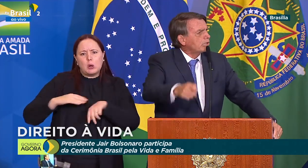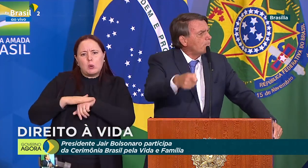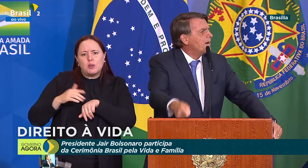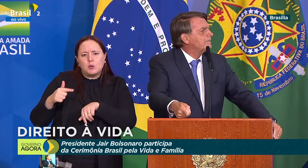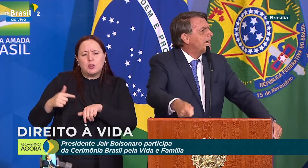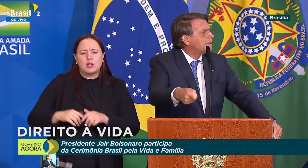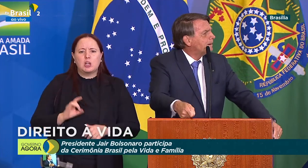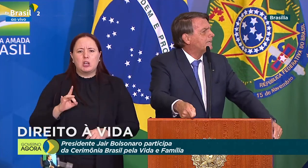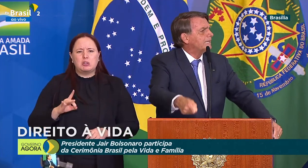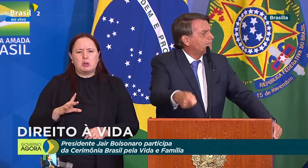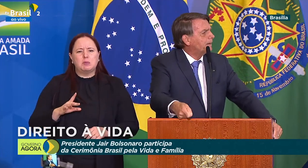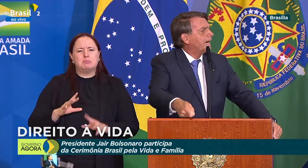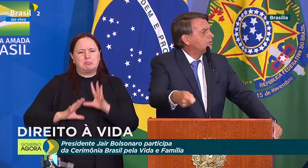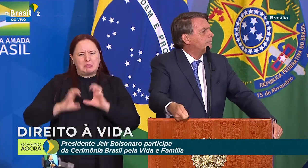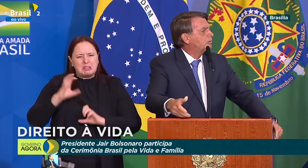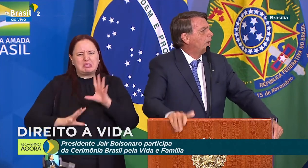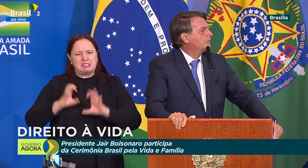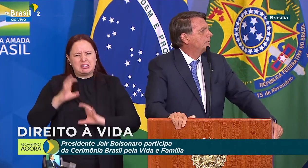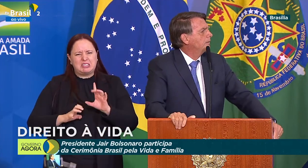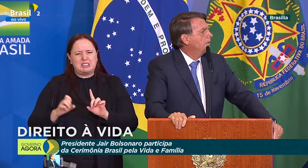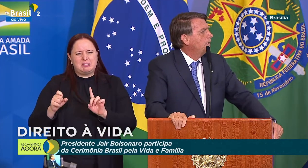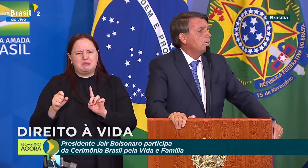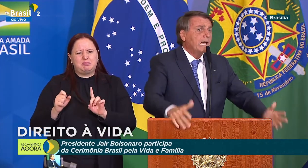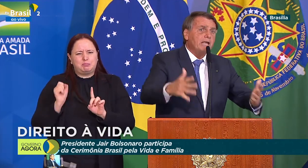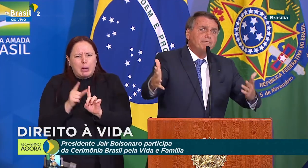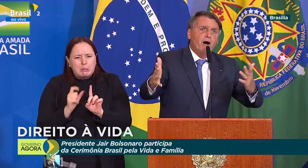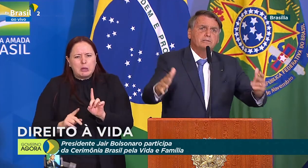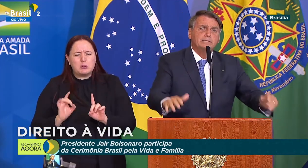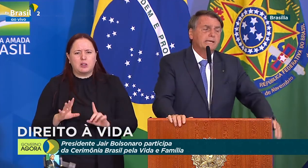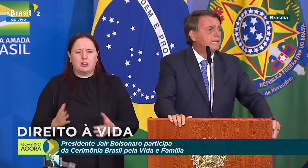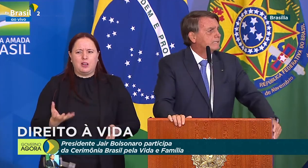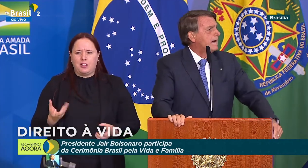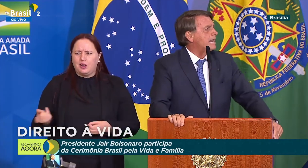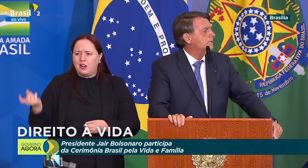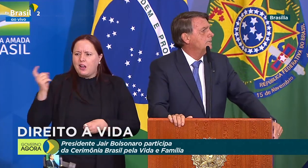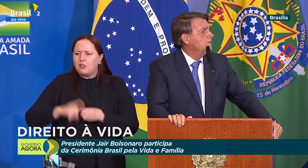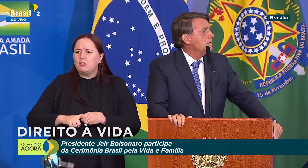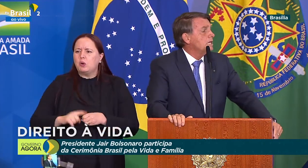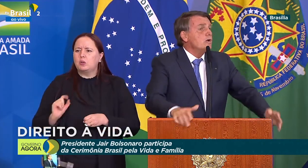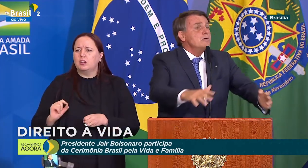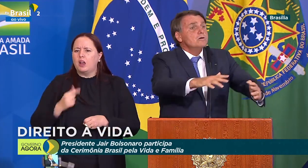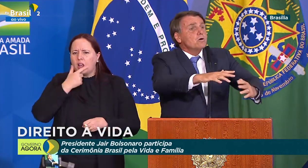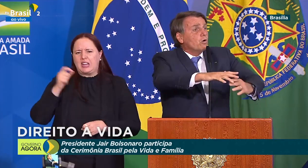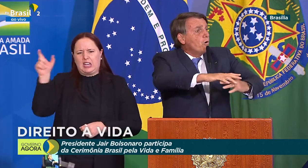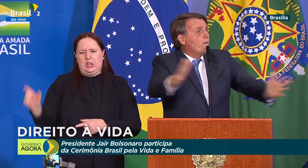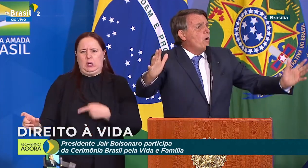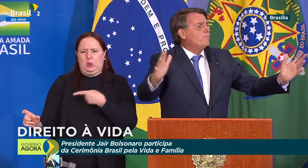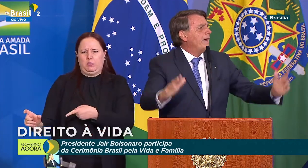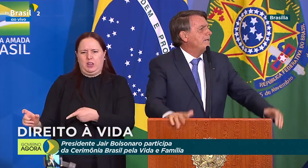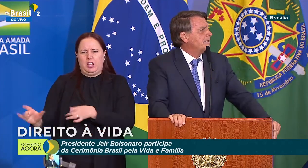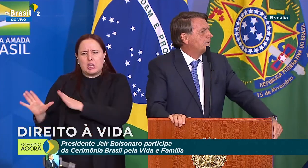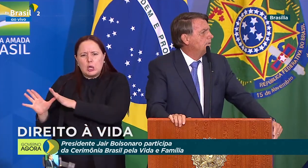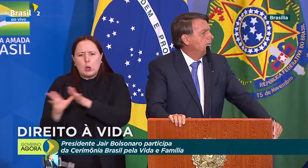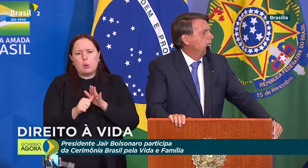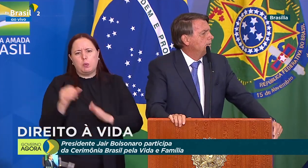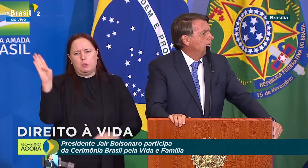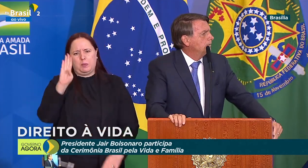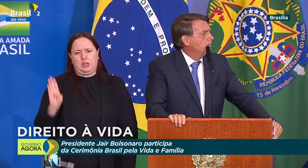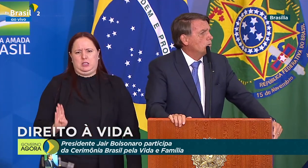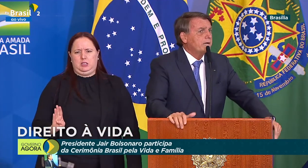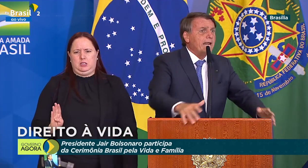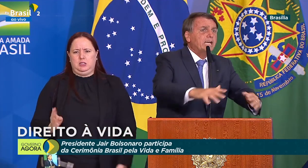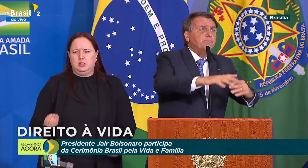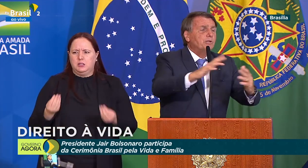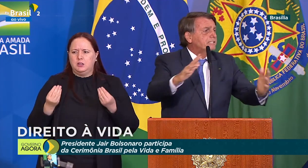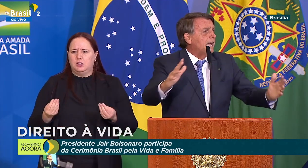é só pancada pancada pancada o tempo todo que ele a volta daquele cara que roubou o país